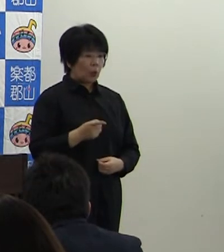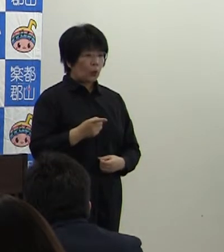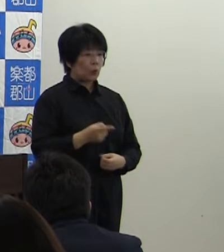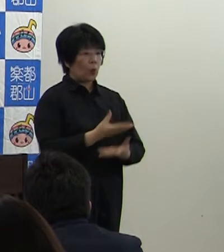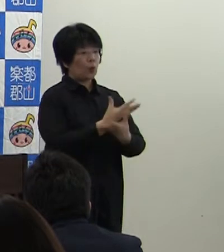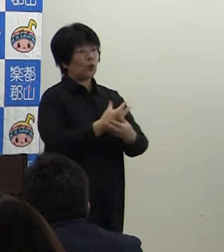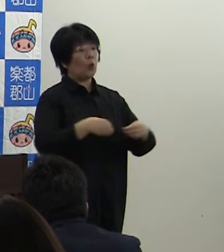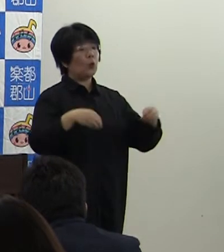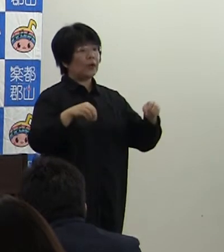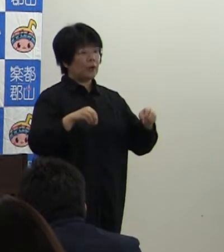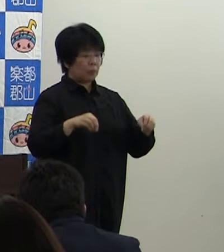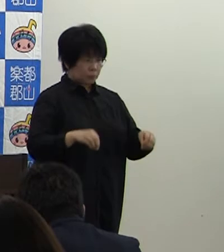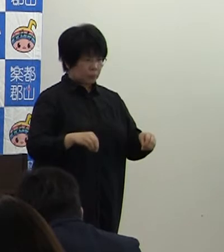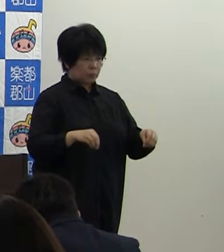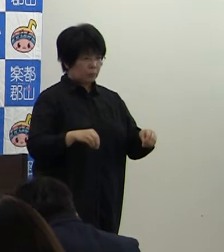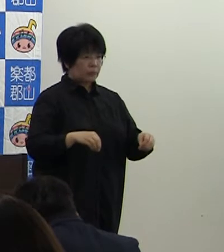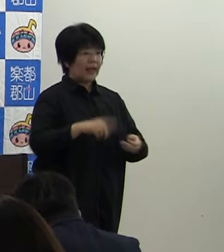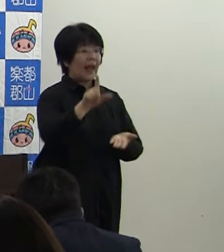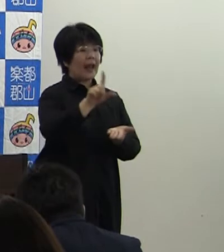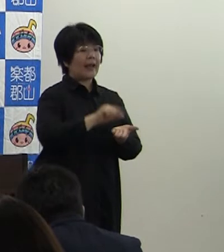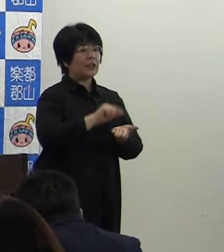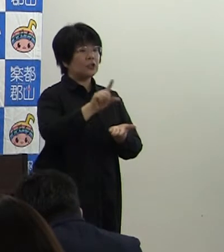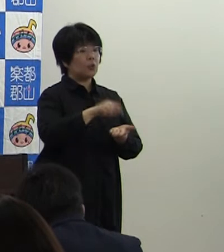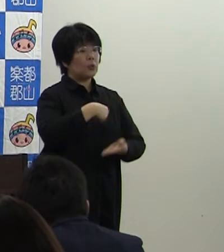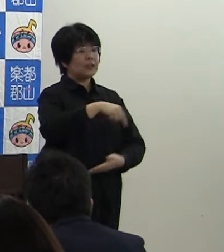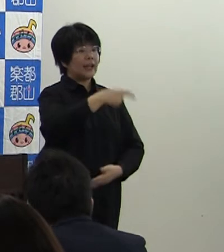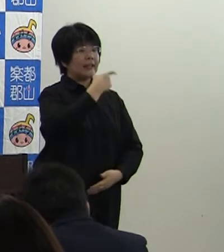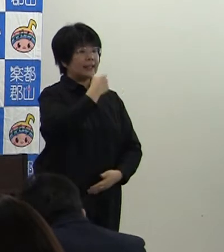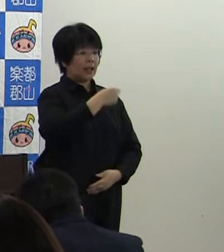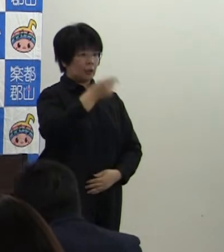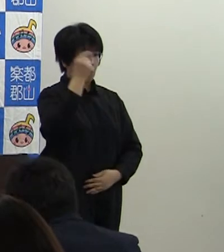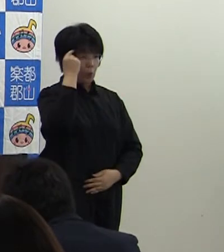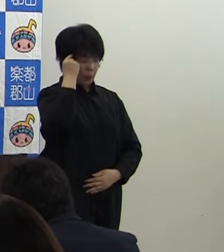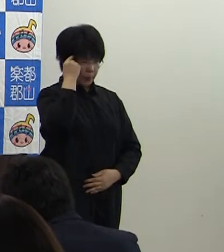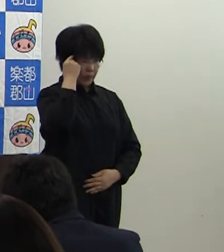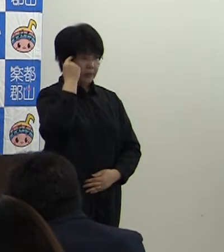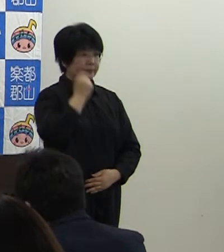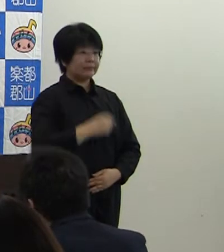せていただいて活用していきたいと思っております。